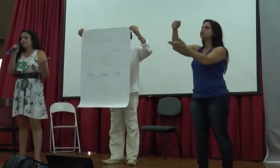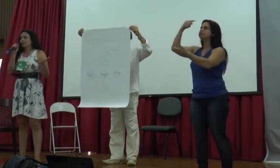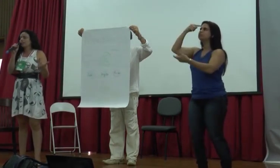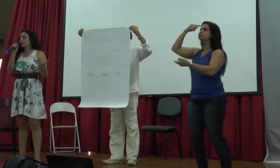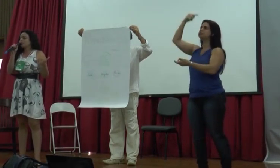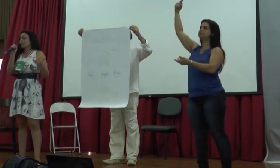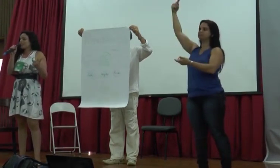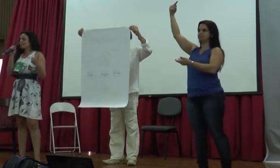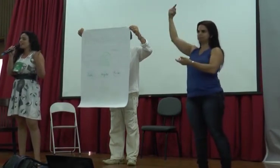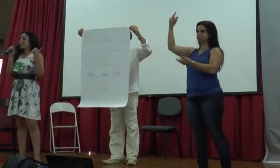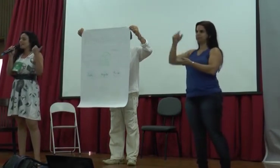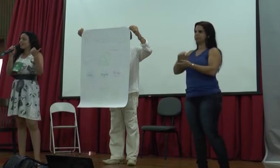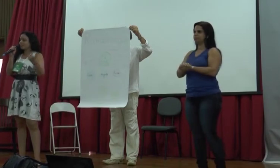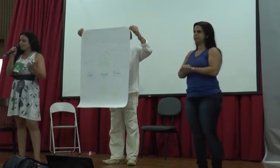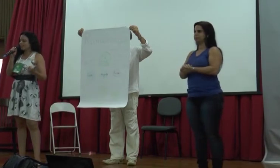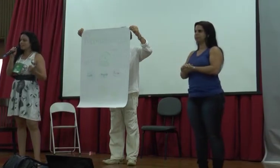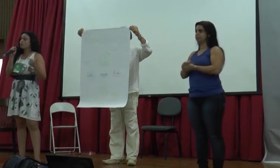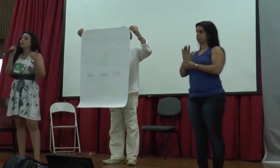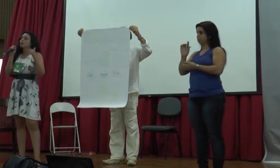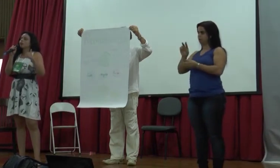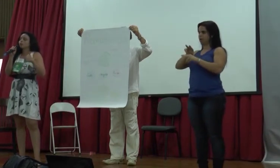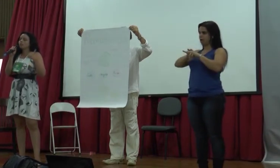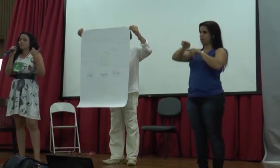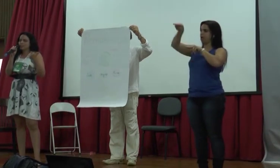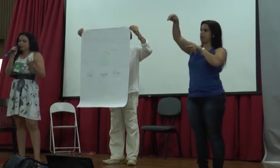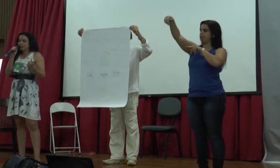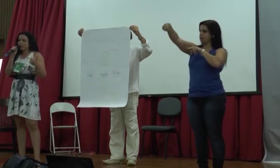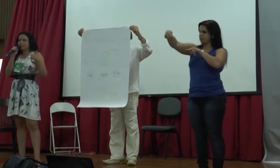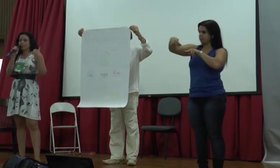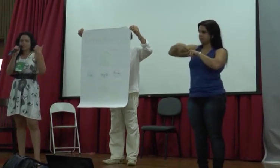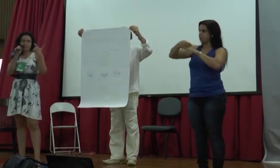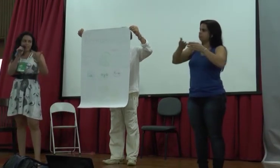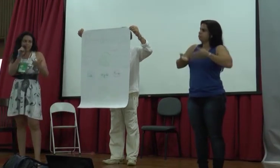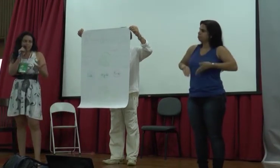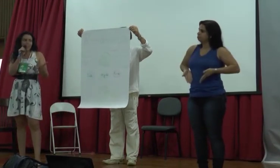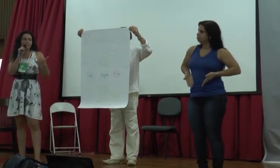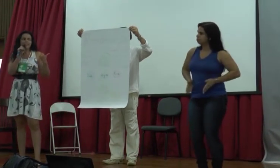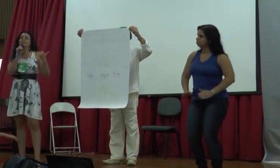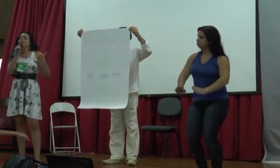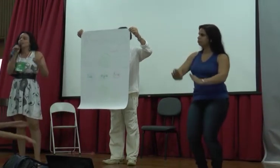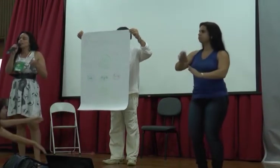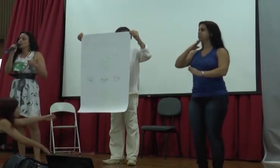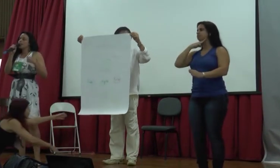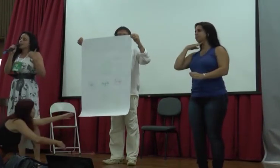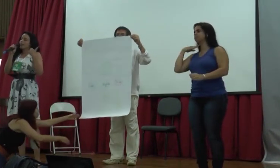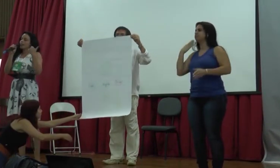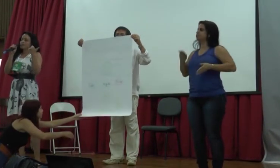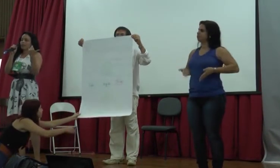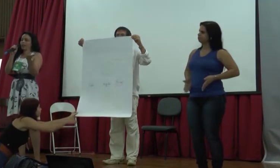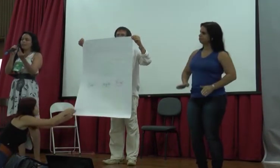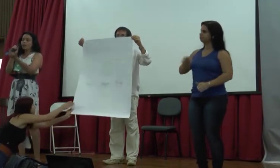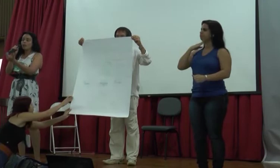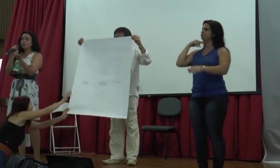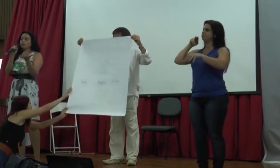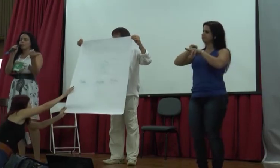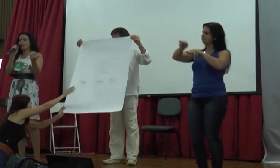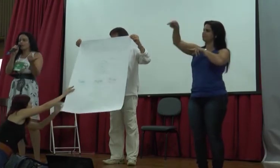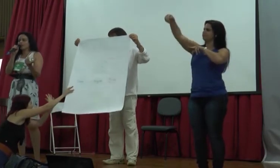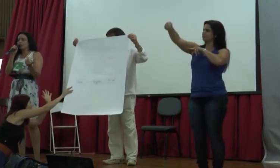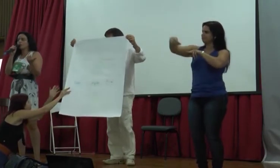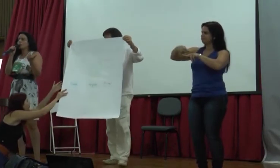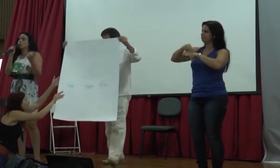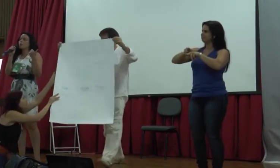dizer? Então, através da reencarnação, do nascer e desencarnar, né, que cada um